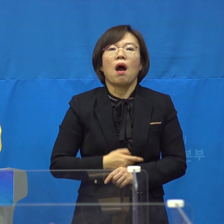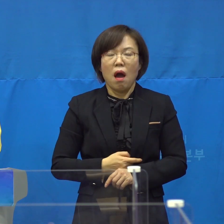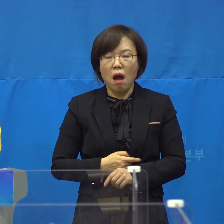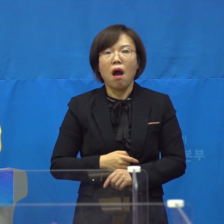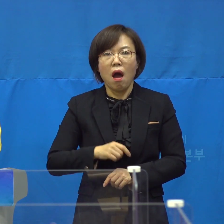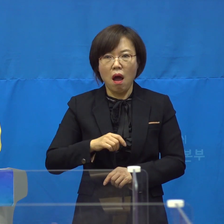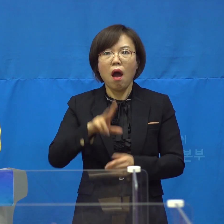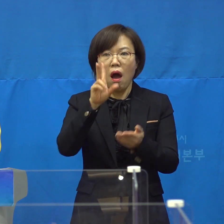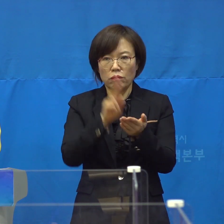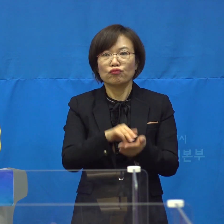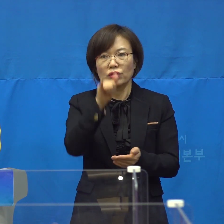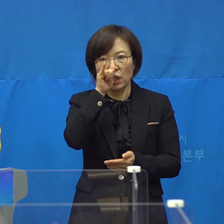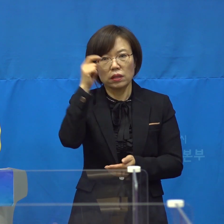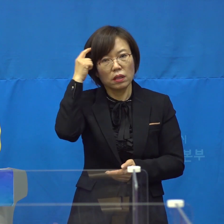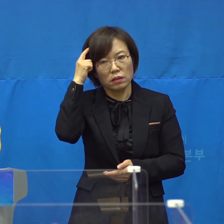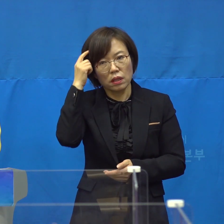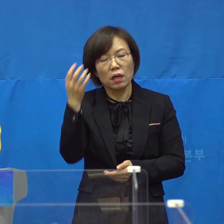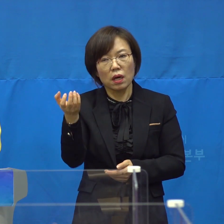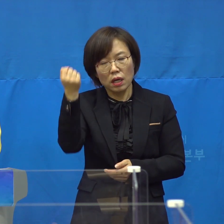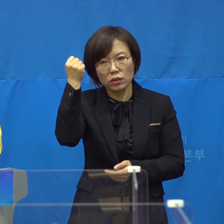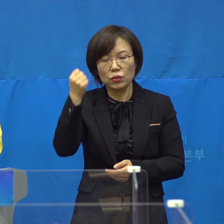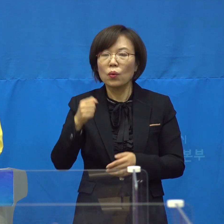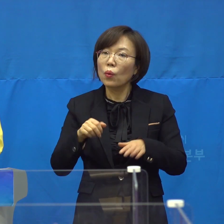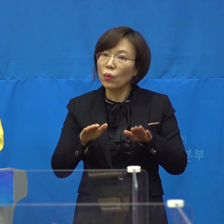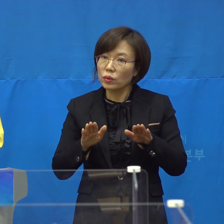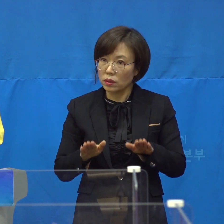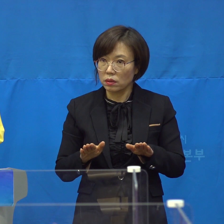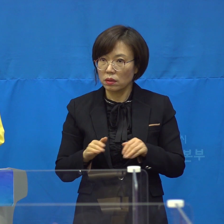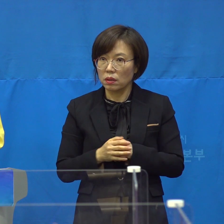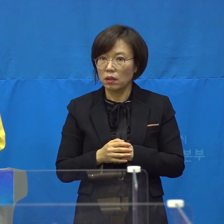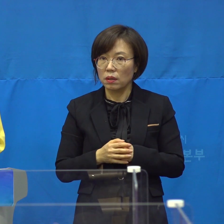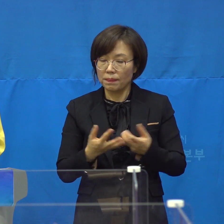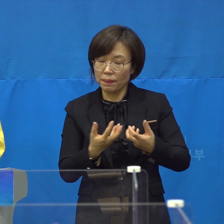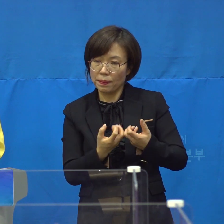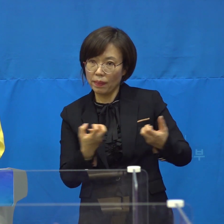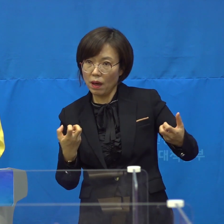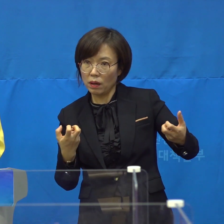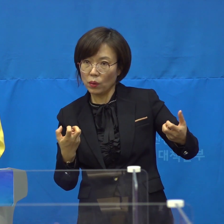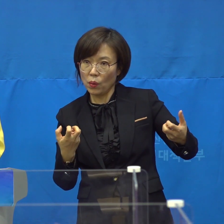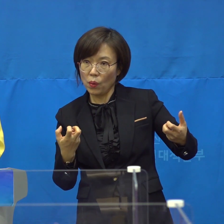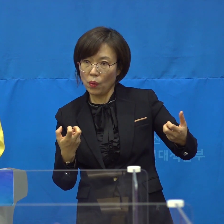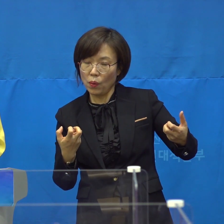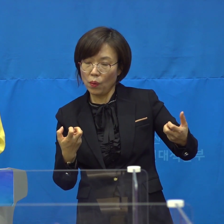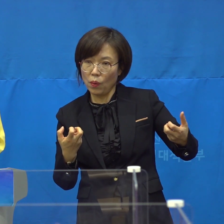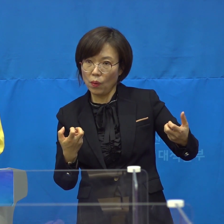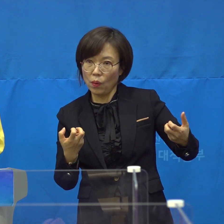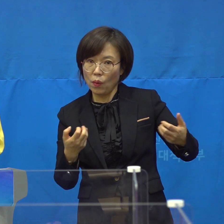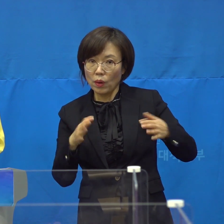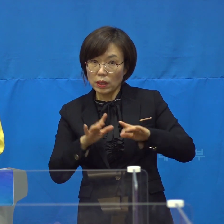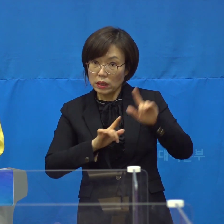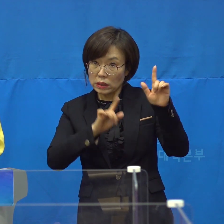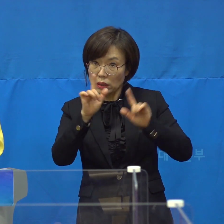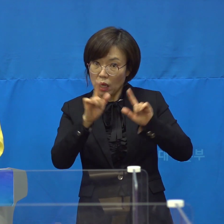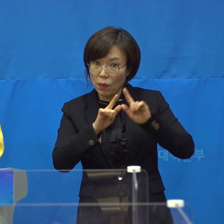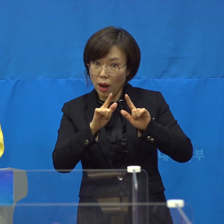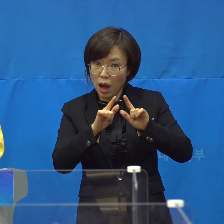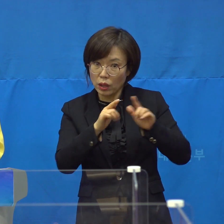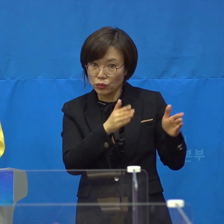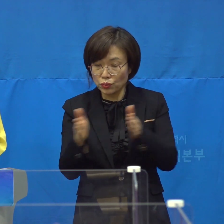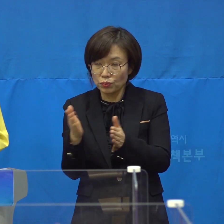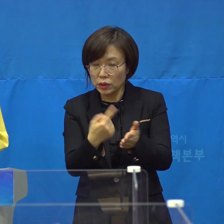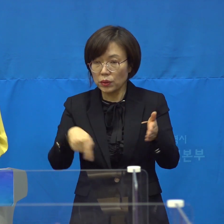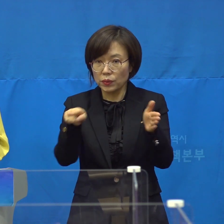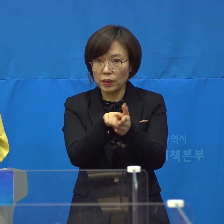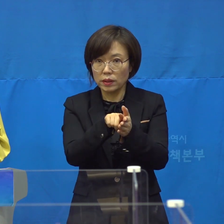에러가 있다 이제 인식을 했고 그래서 저희들은 이제 별도로 이런 상황을 대비를